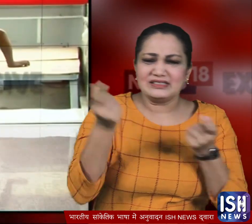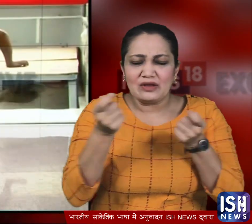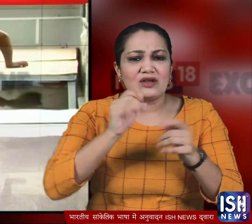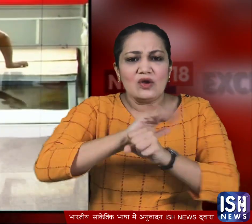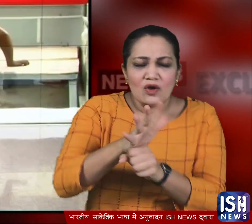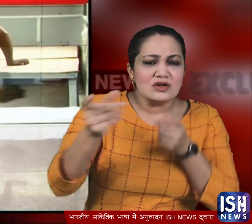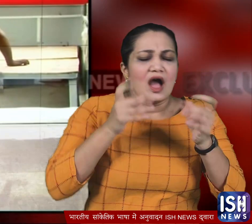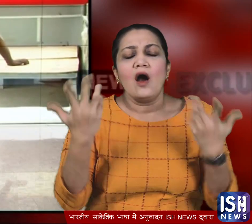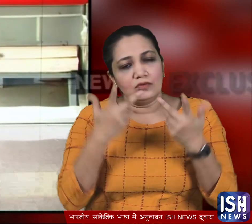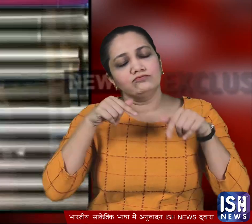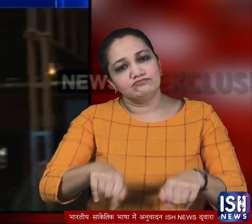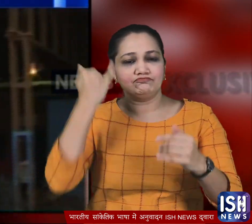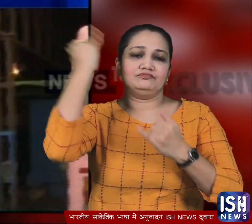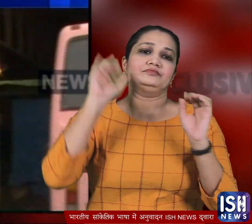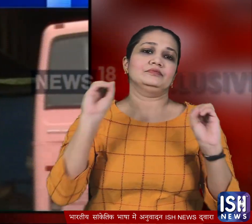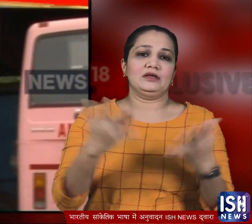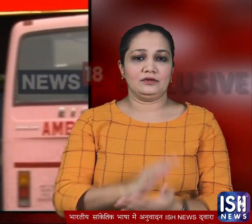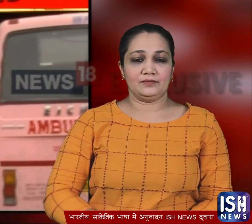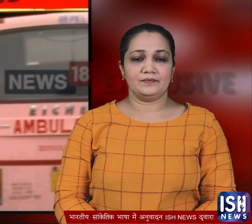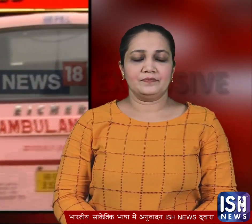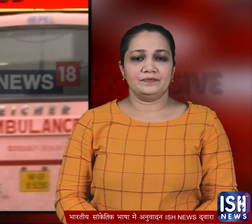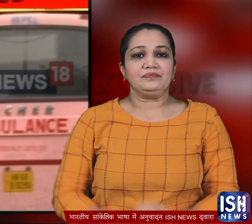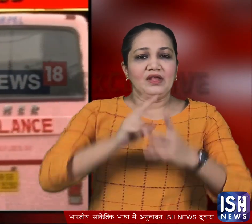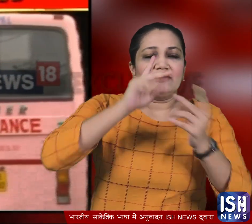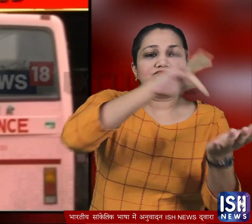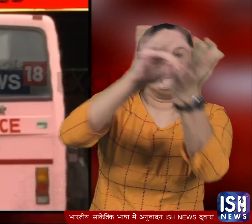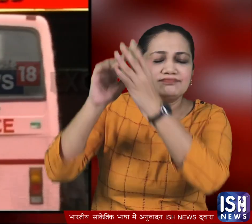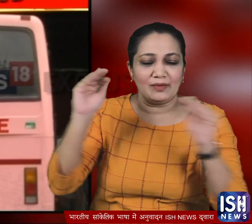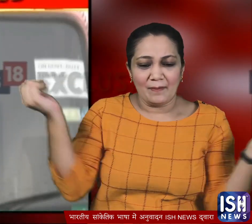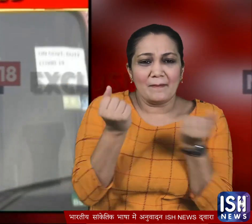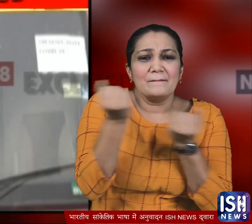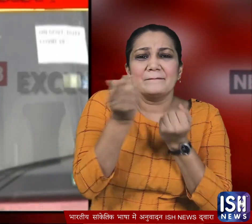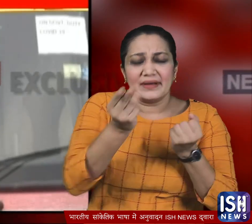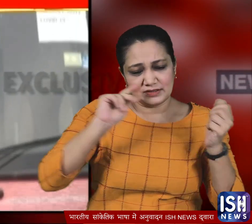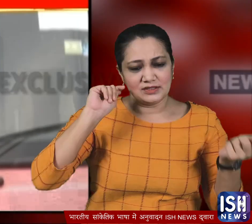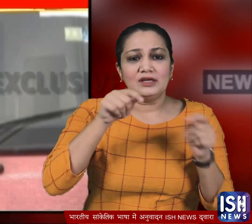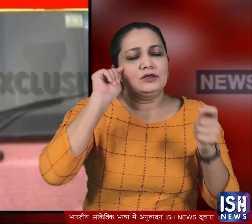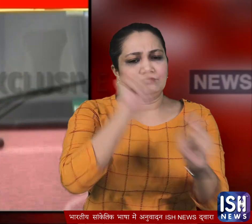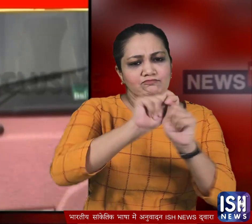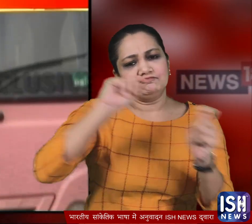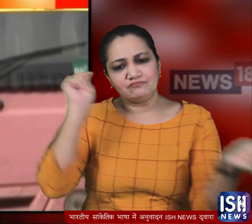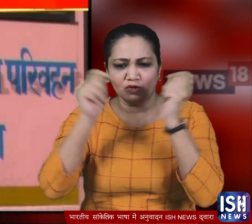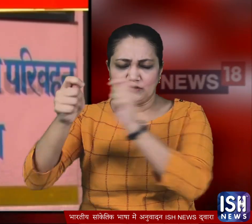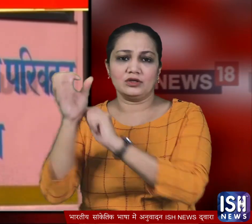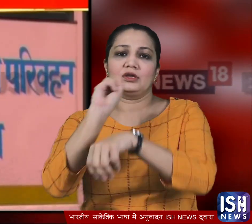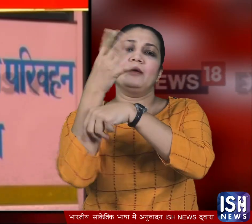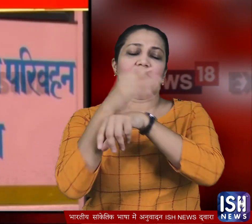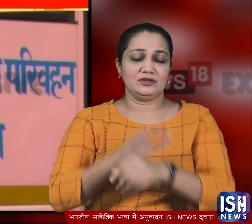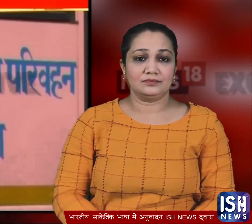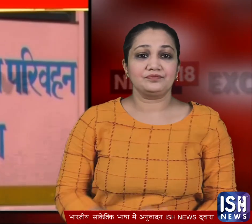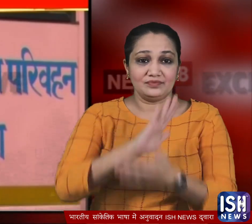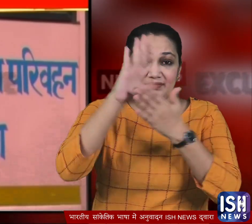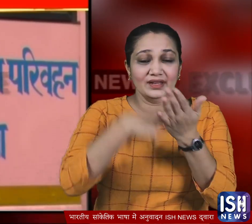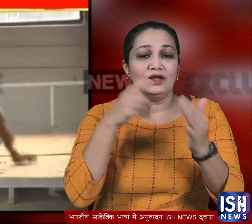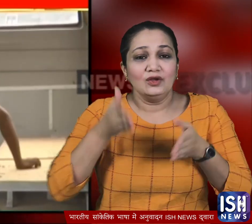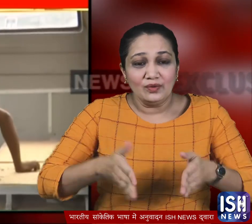की मदद के लिए यह फैसला लिया और अलग अलग जिलों में छोटी बसों को एम्बुलेंस में बदलने की शुरुआत हो गई। हरियाणा रोडवेज